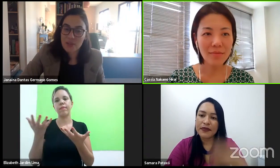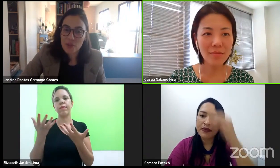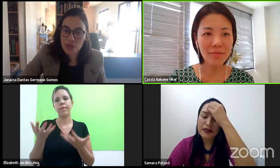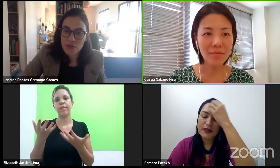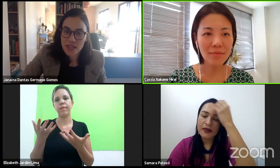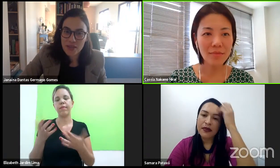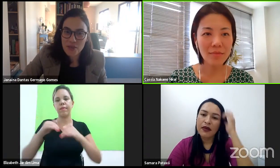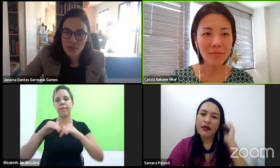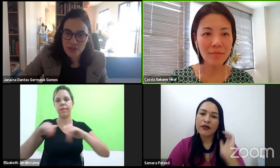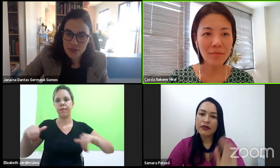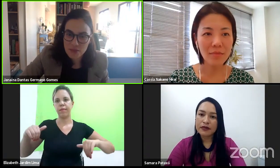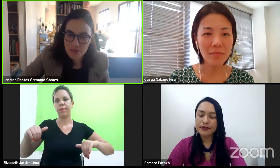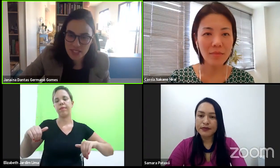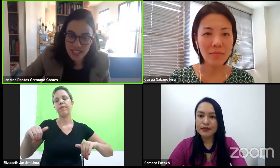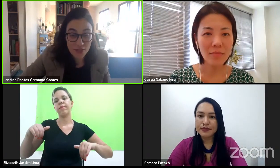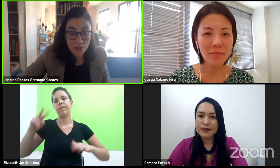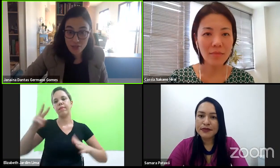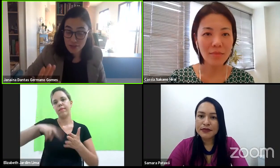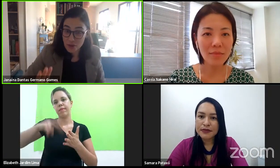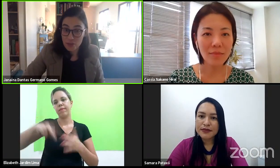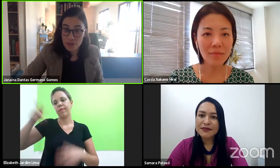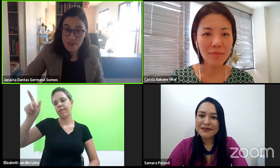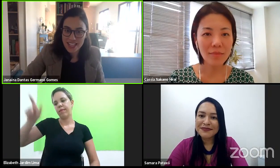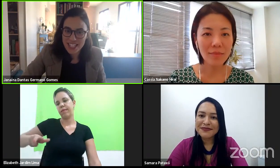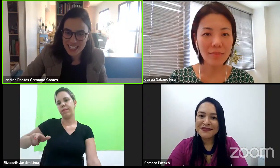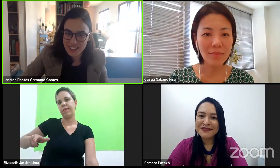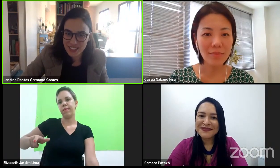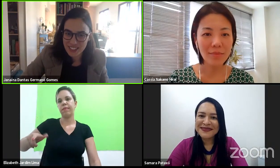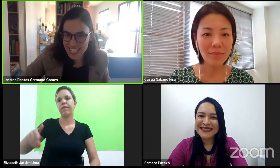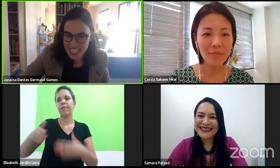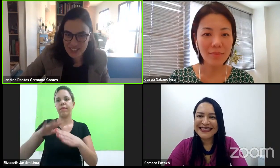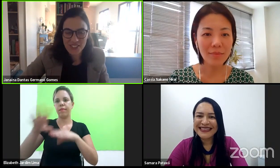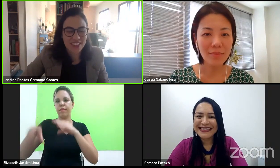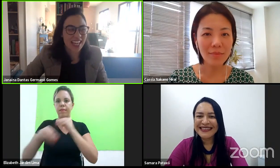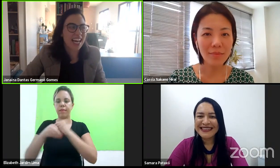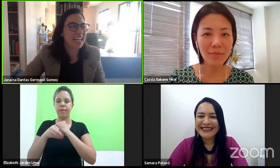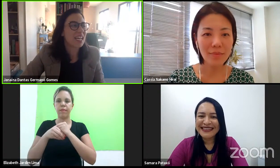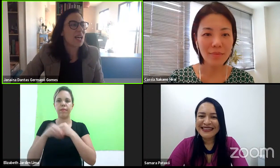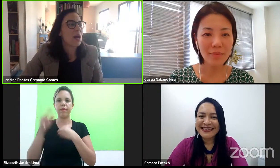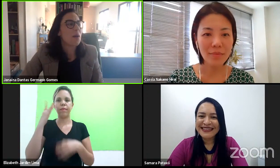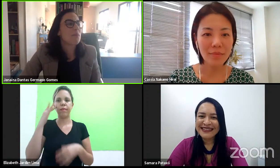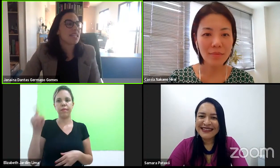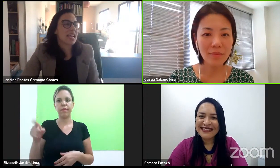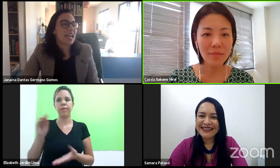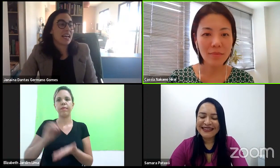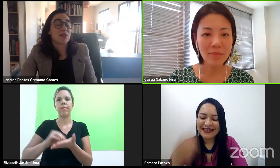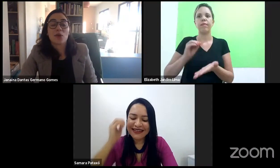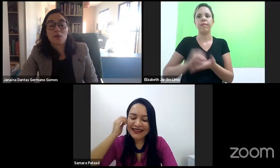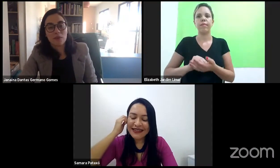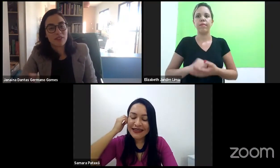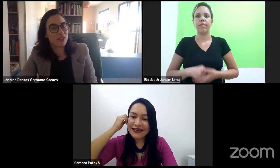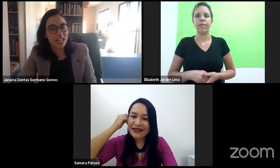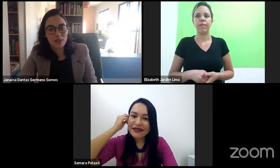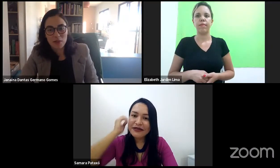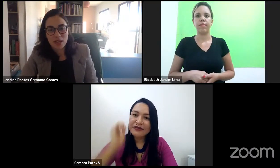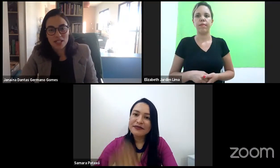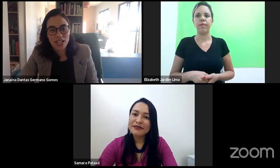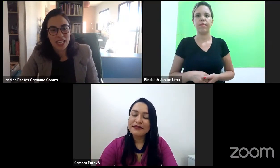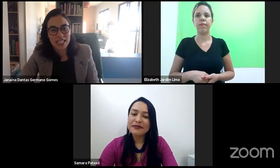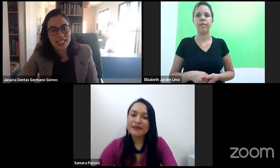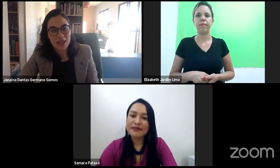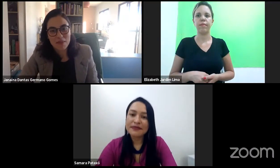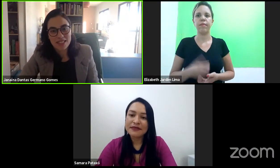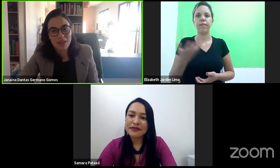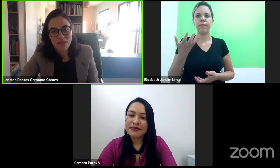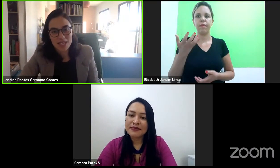separei aqui um pouquinho para ler um pouquinho sobre você. Você, por favor, complemente aquilo que você achar que faltar. Mas enfim, quero também